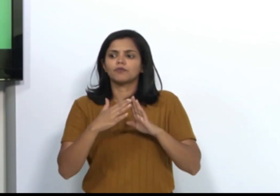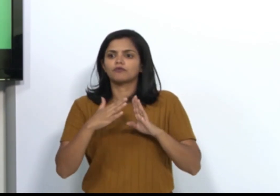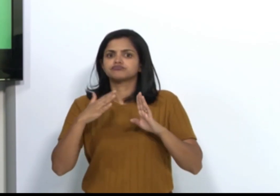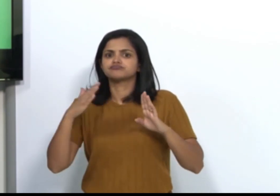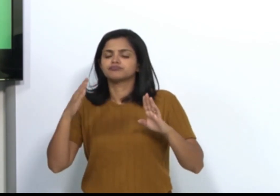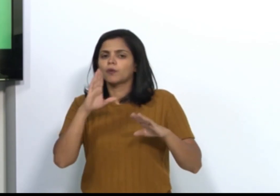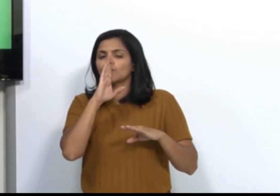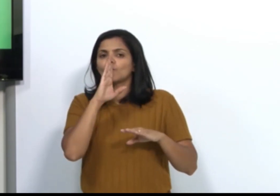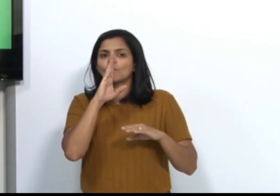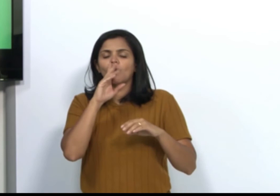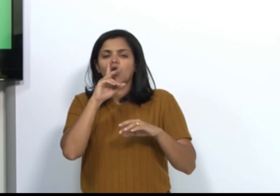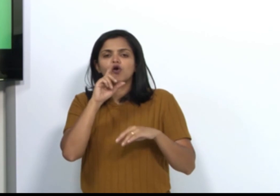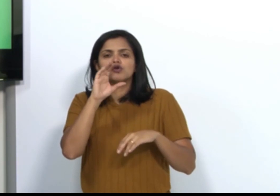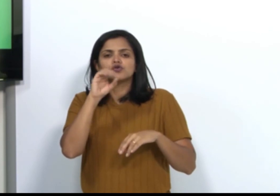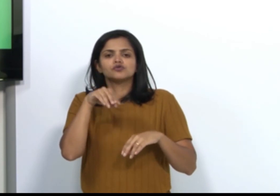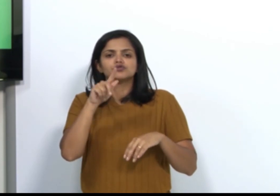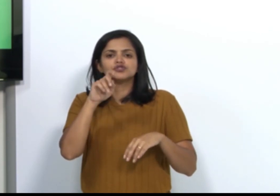Ou seja, é um sinal longo.